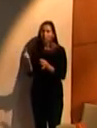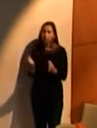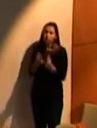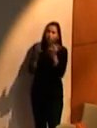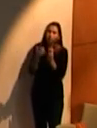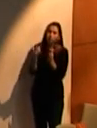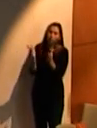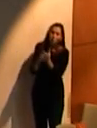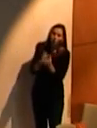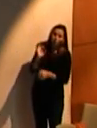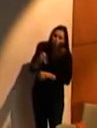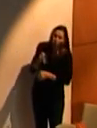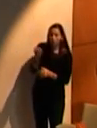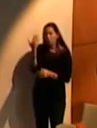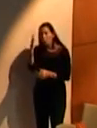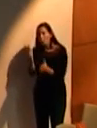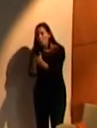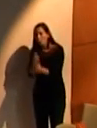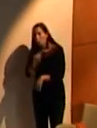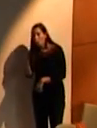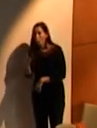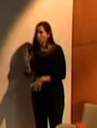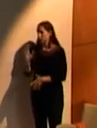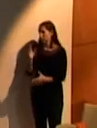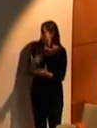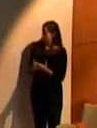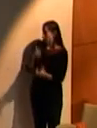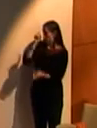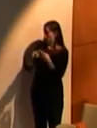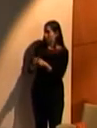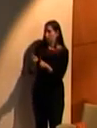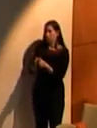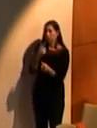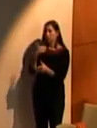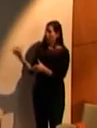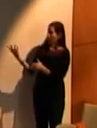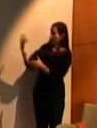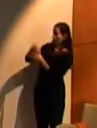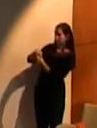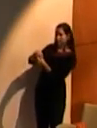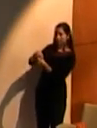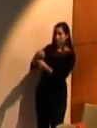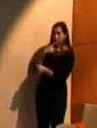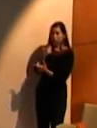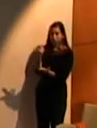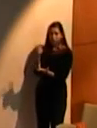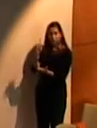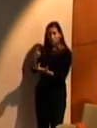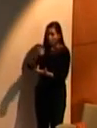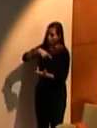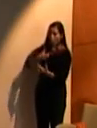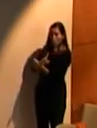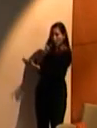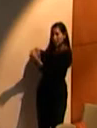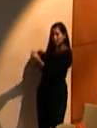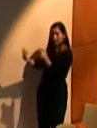d'autres moments, d'autres qui sont venus plus en pointillés, mais c'était aussi ça l'objectif de la participation. On s'adaptait à chaque fois, c'était que